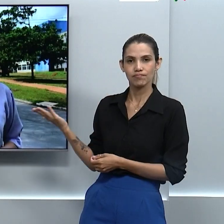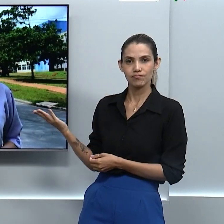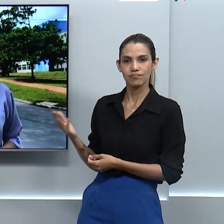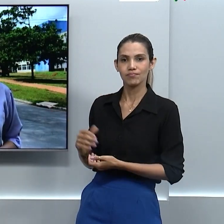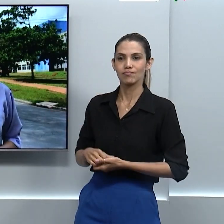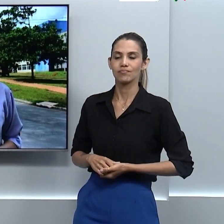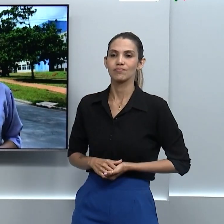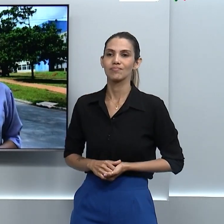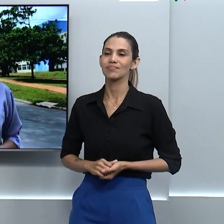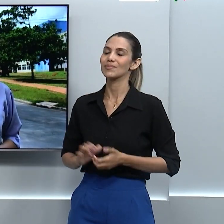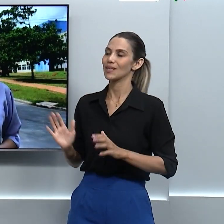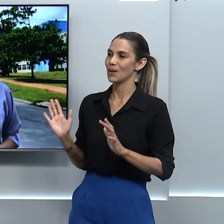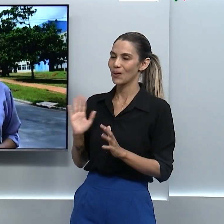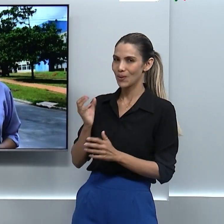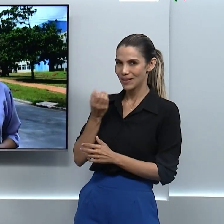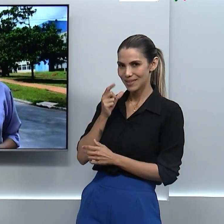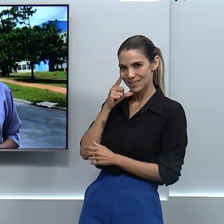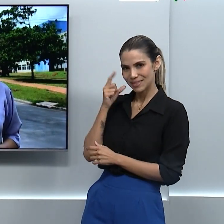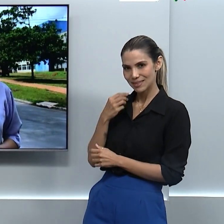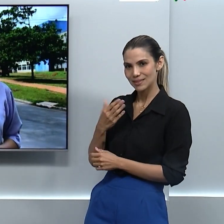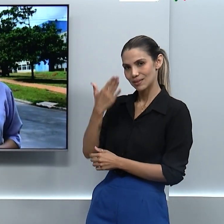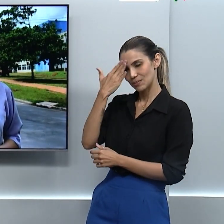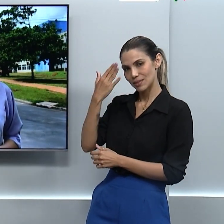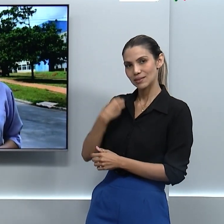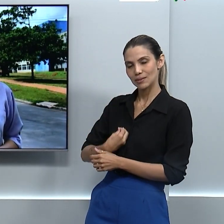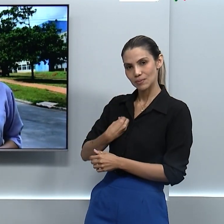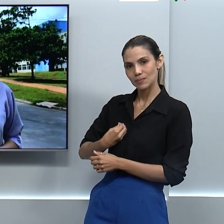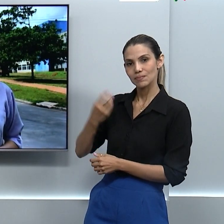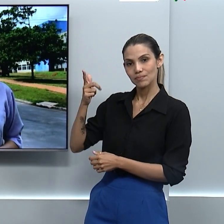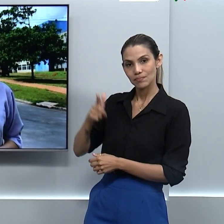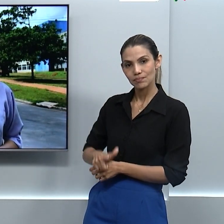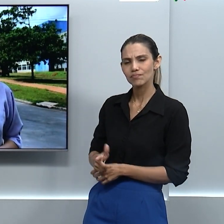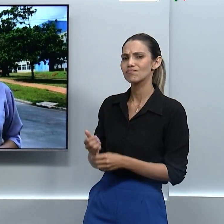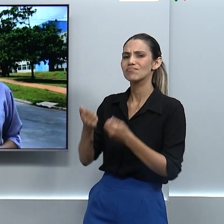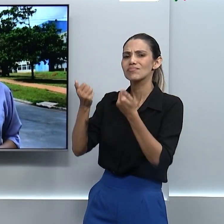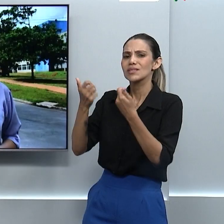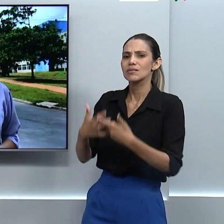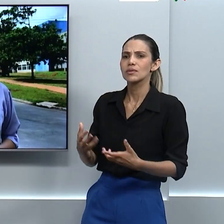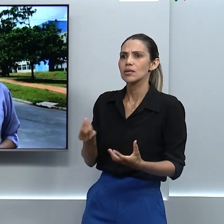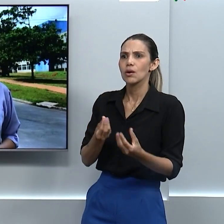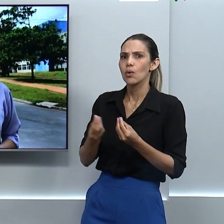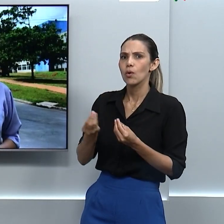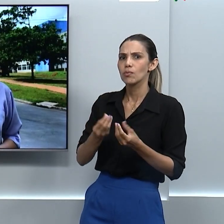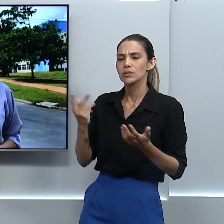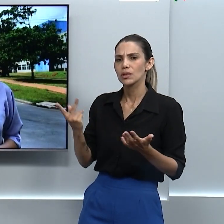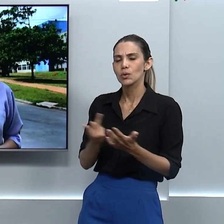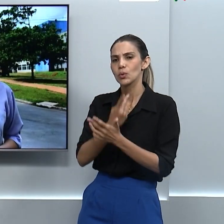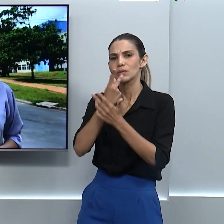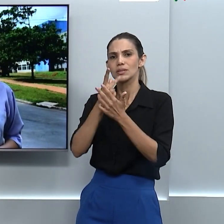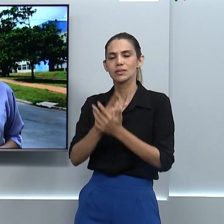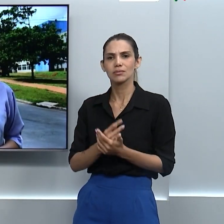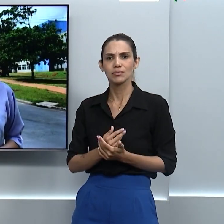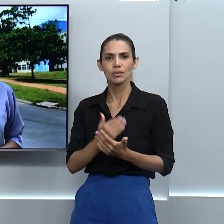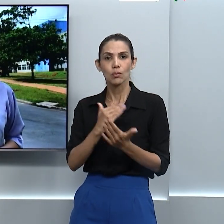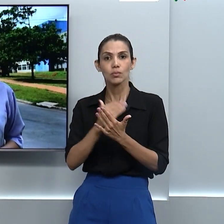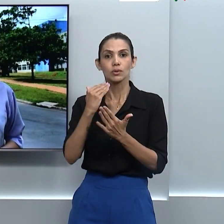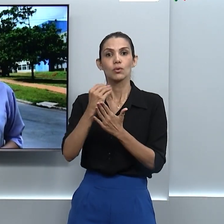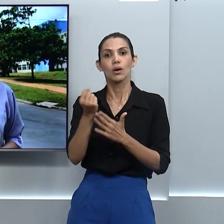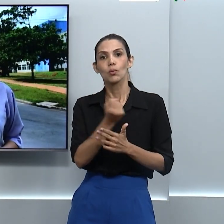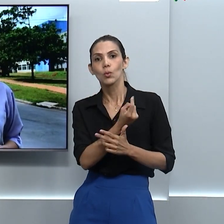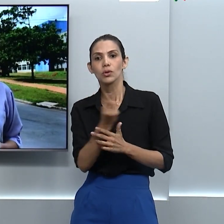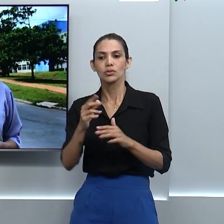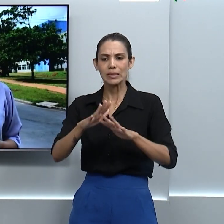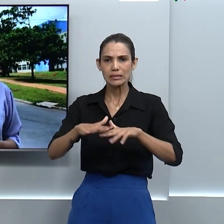gente. Olá, Janaína, obrigada pela sua presença novamente. Fale então desses casos, né, de aumento de acidentes